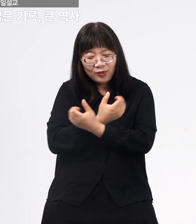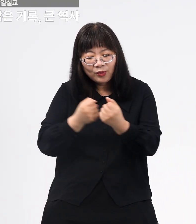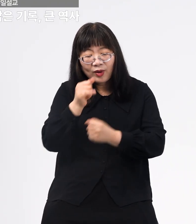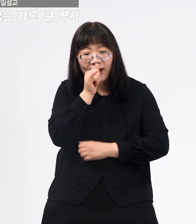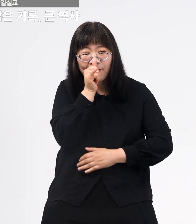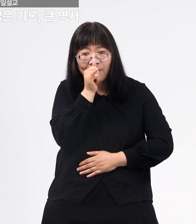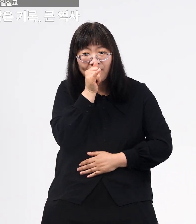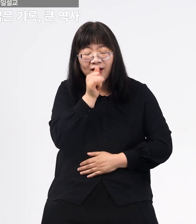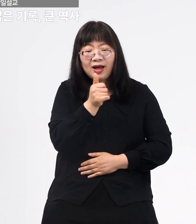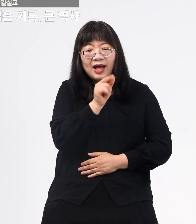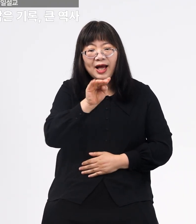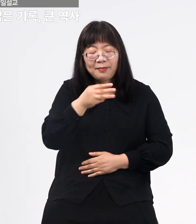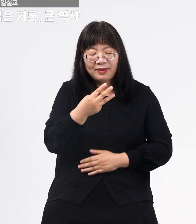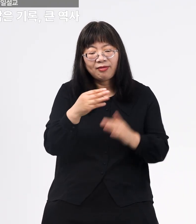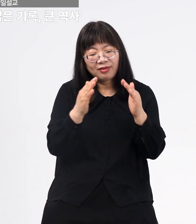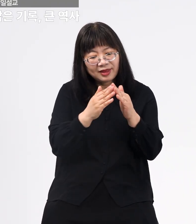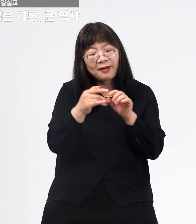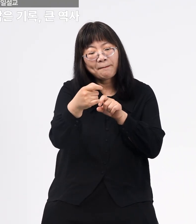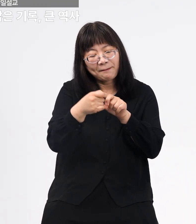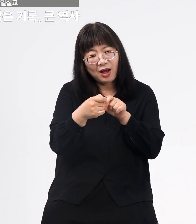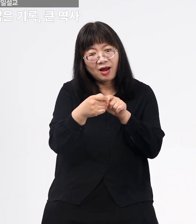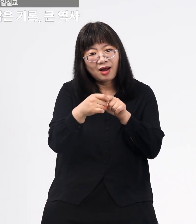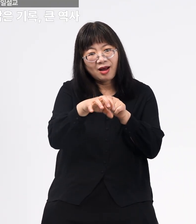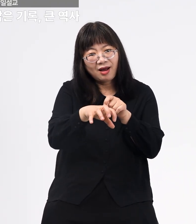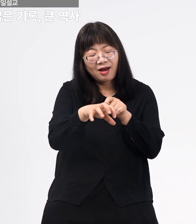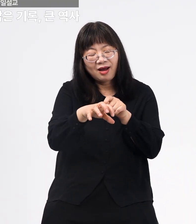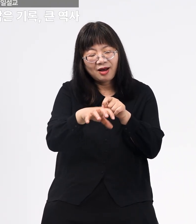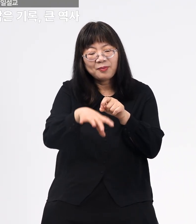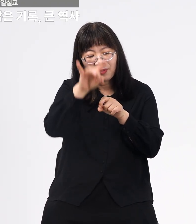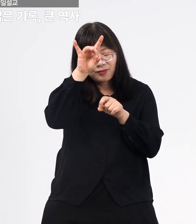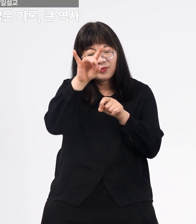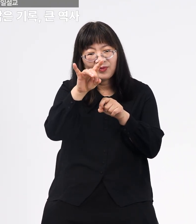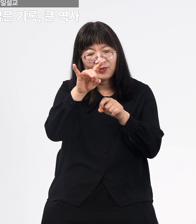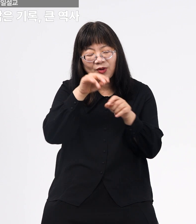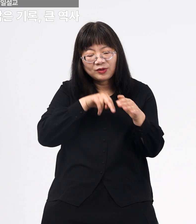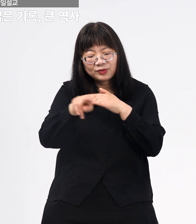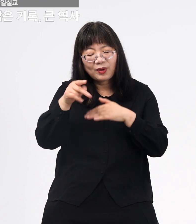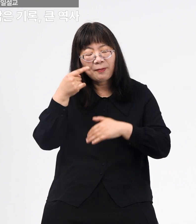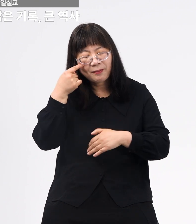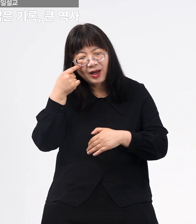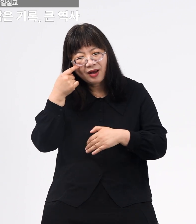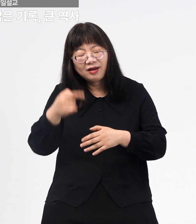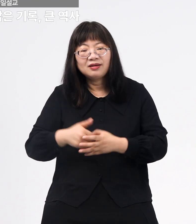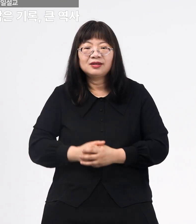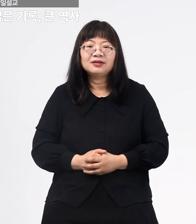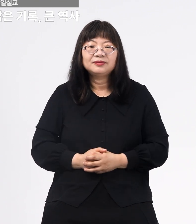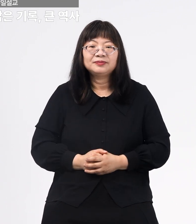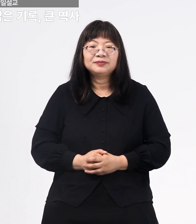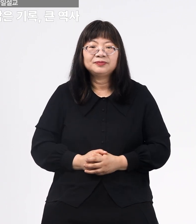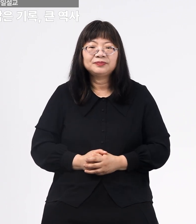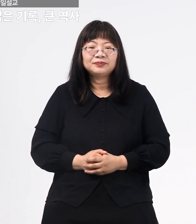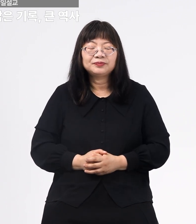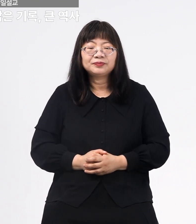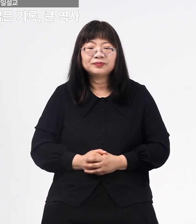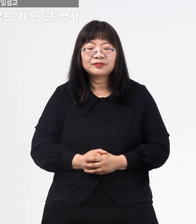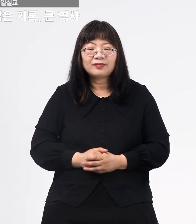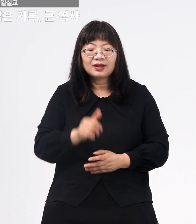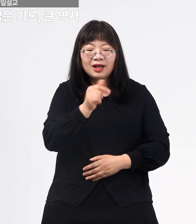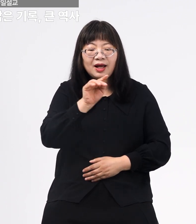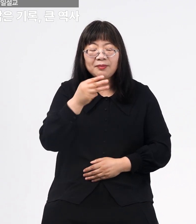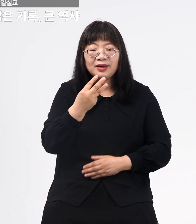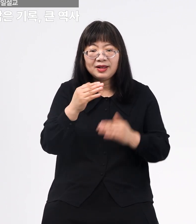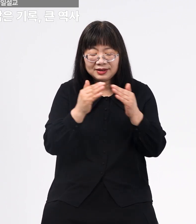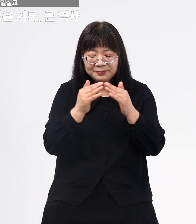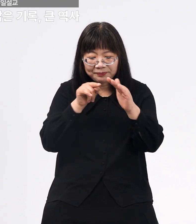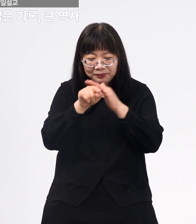맺은 하벨의 집이 가깝지 글로 일단 피신을 해야 되겠다 해서 하벨의